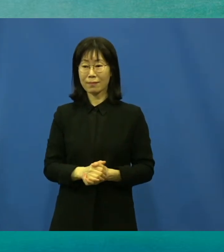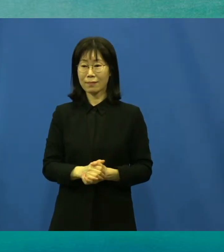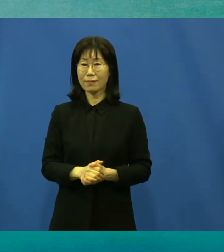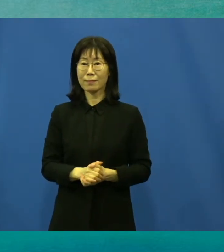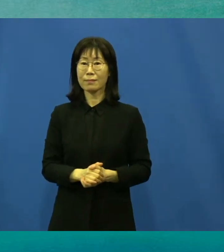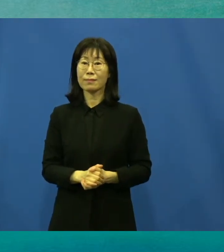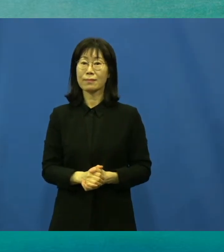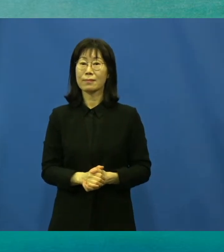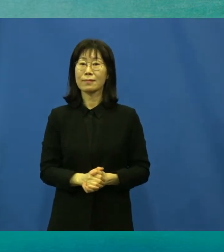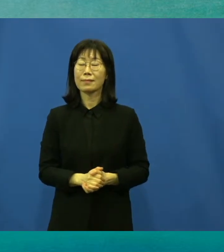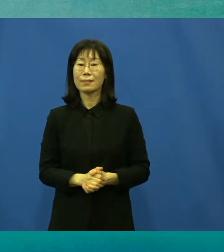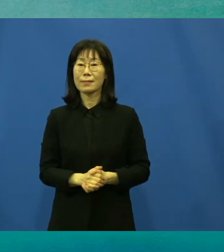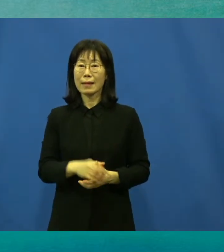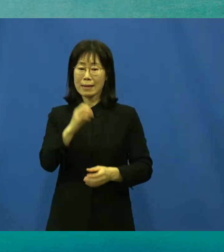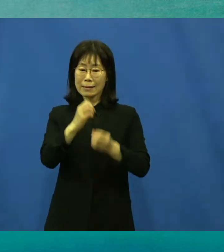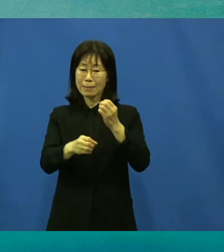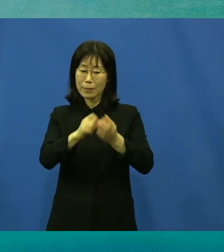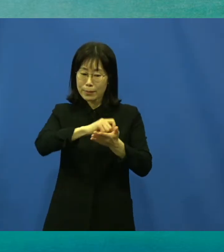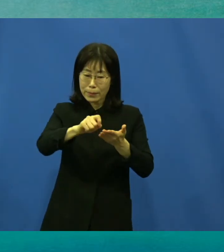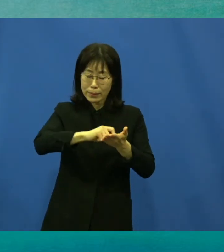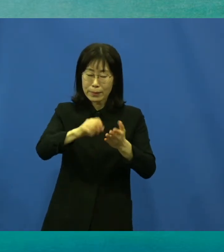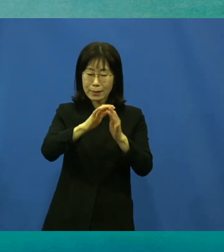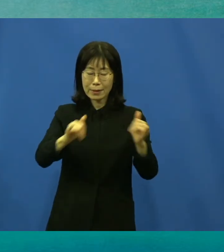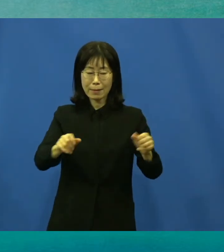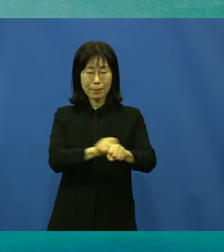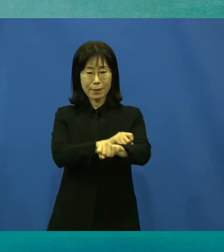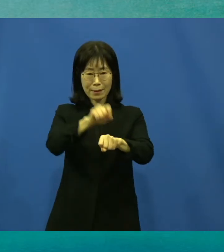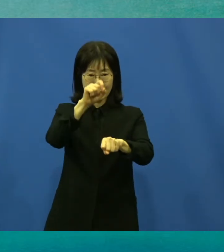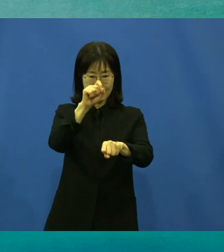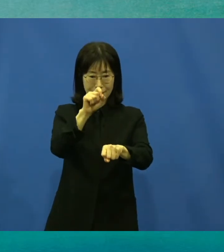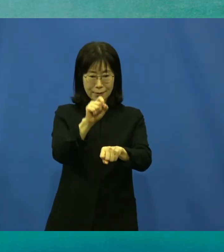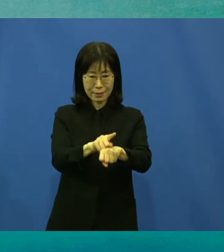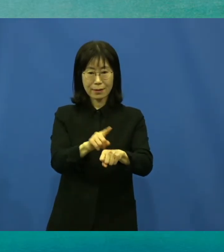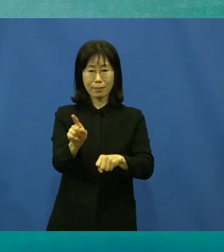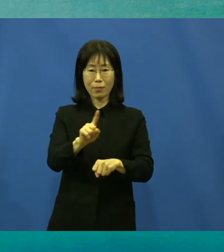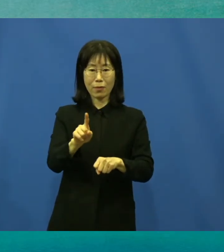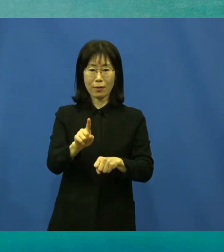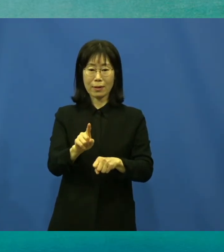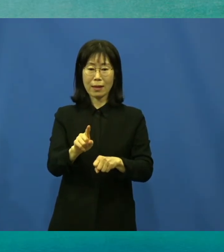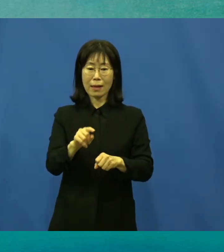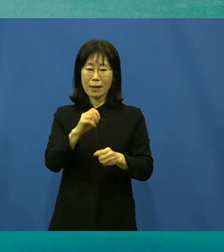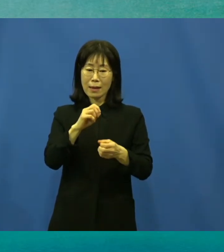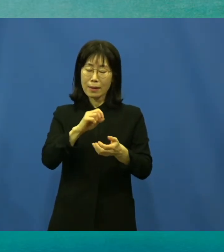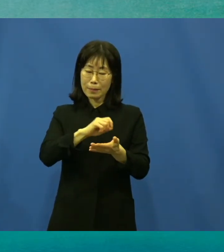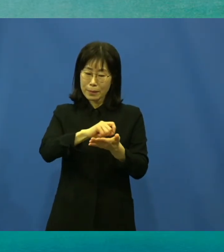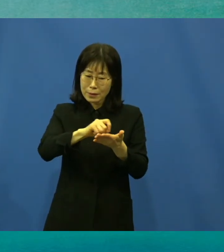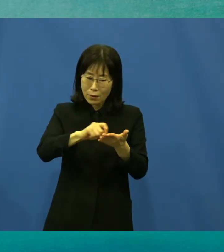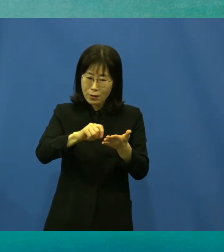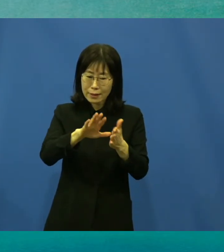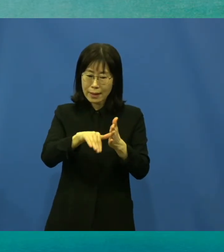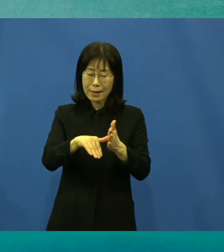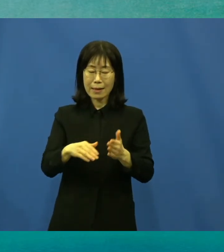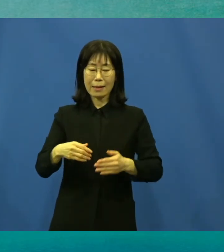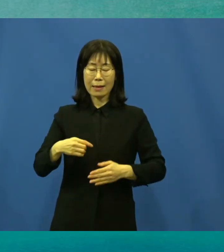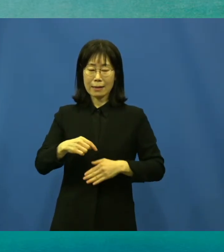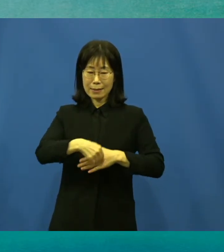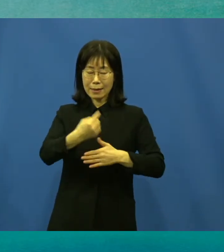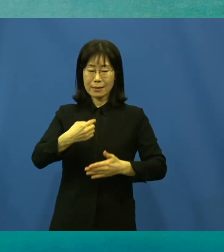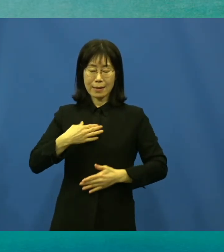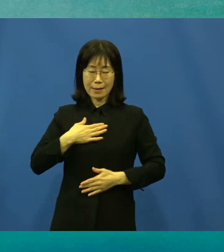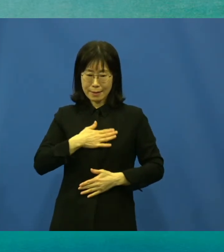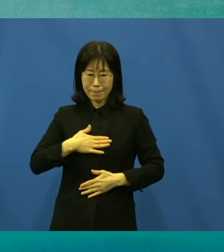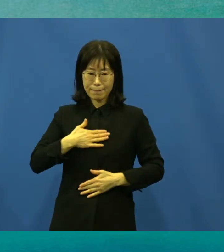시편 시인들의 특징이 있습니다. 매우 솔직합니다. 자신의 감정, 자신의